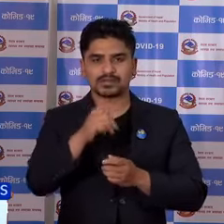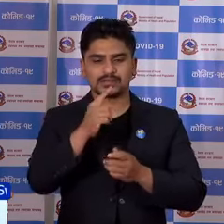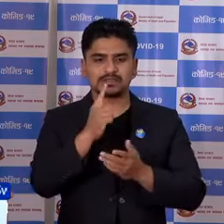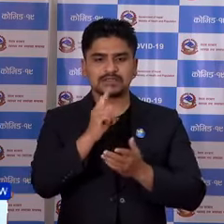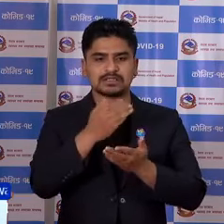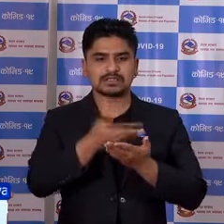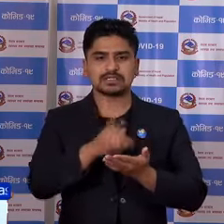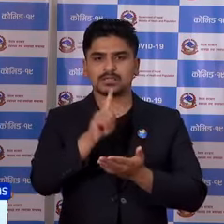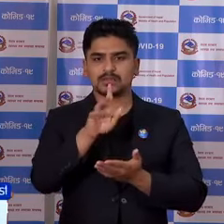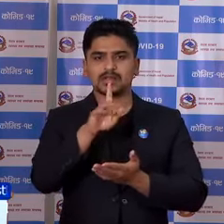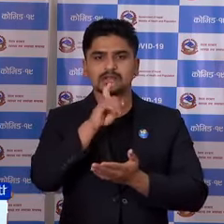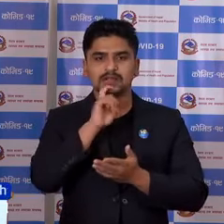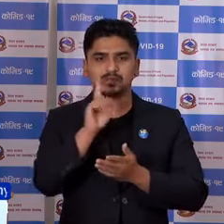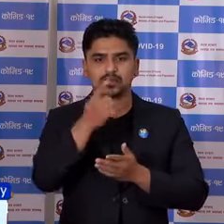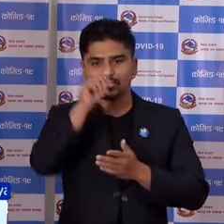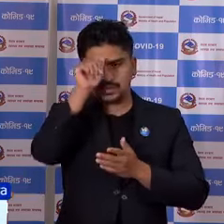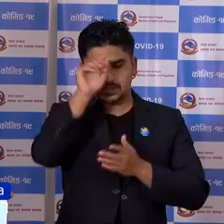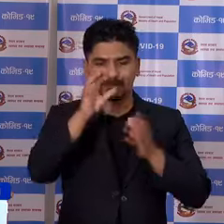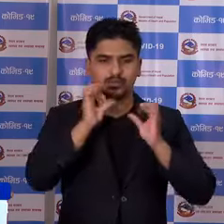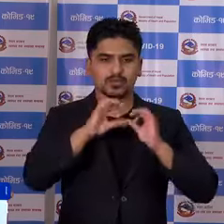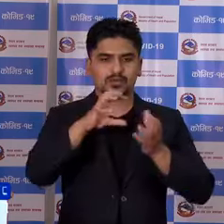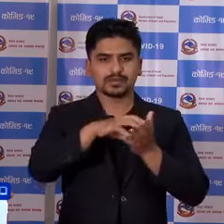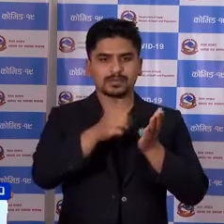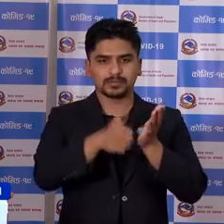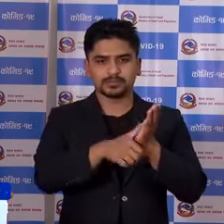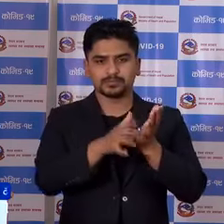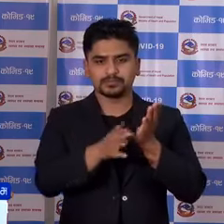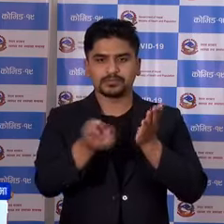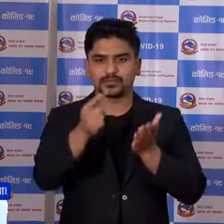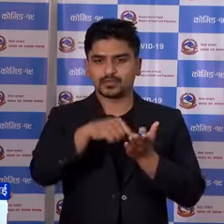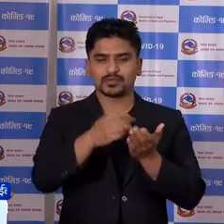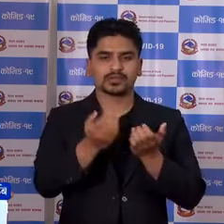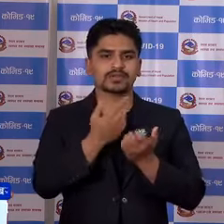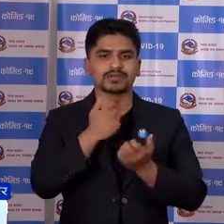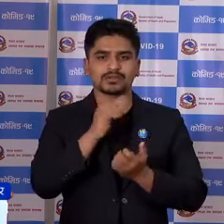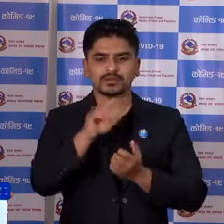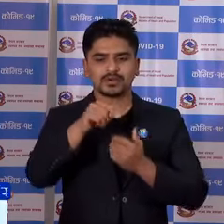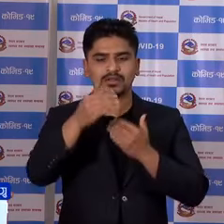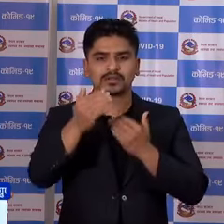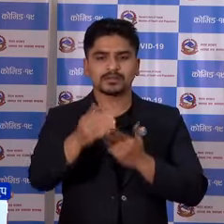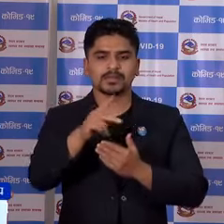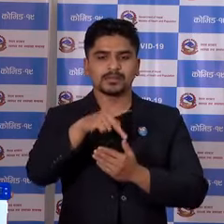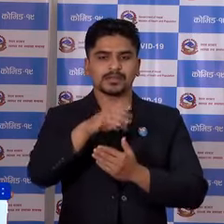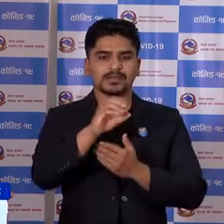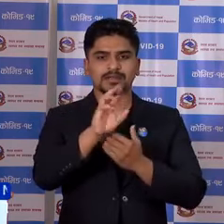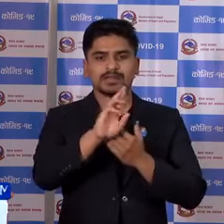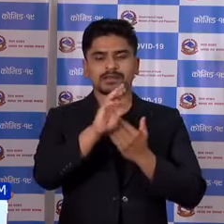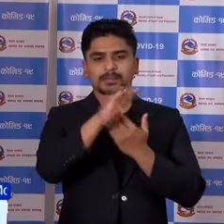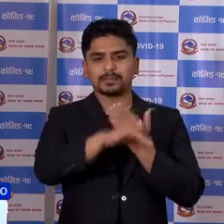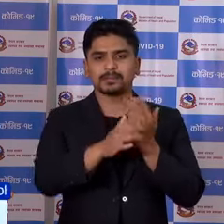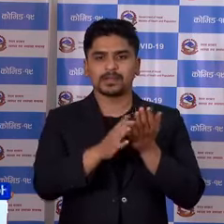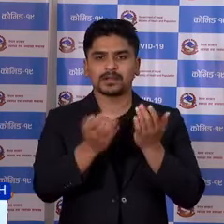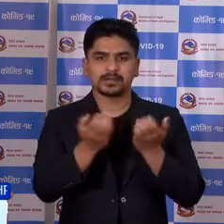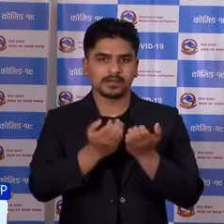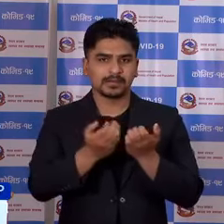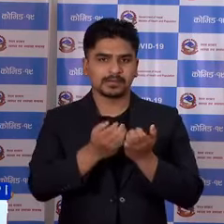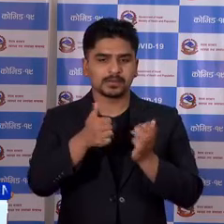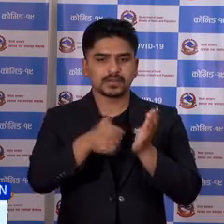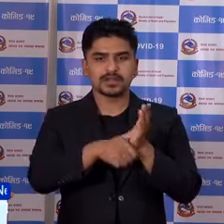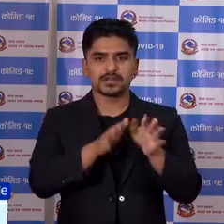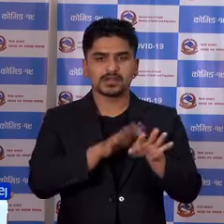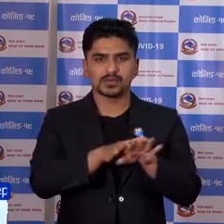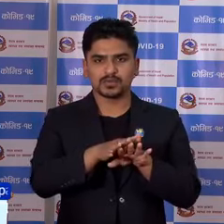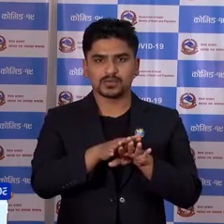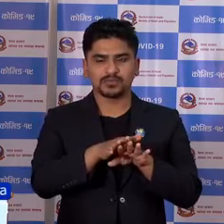गते पहिलो अपडेट मैले प्रयोगशालाको परीक्षणबाट गराउन चाहन्छु। हालसम्म पीसीआर विधिबाट गरिएका